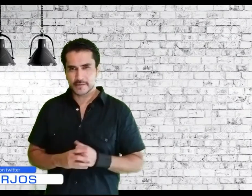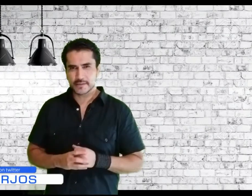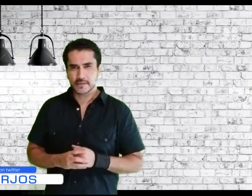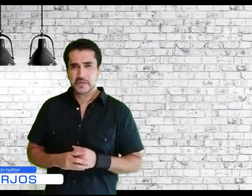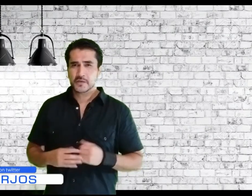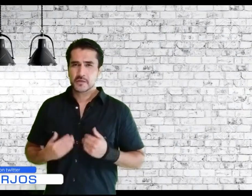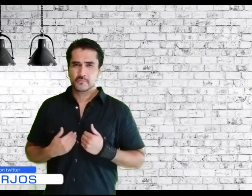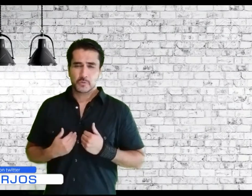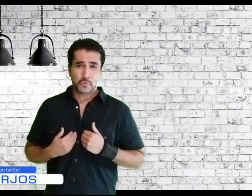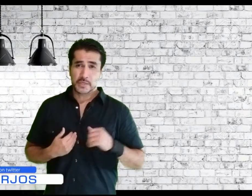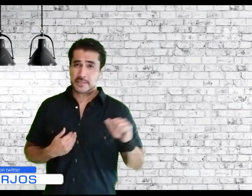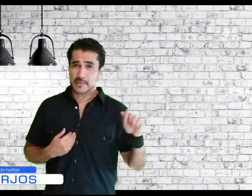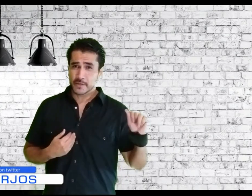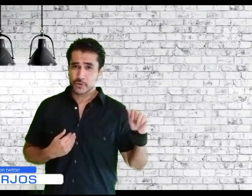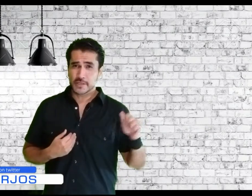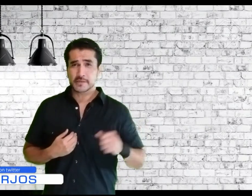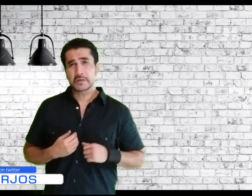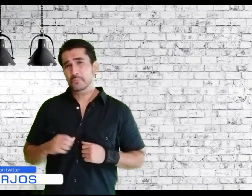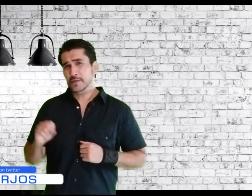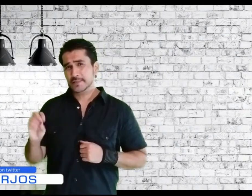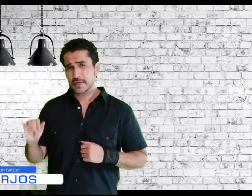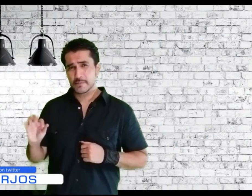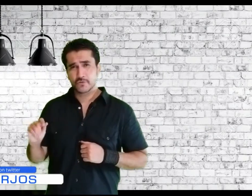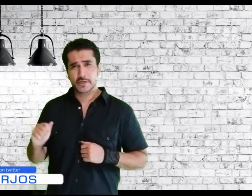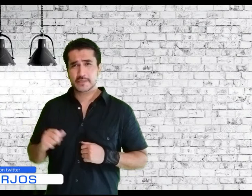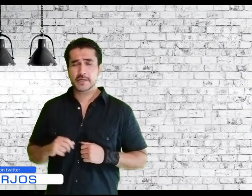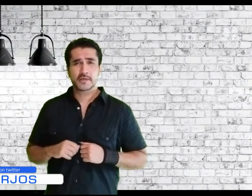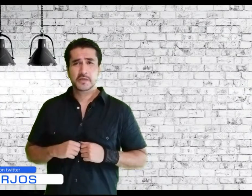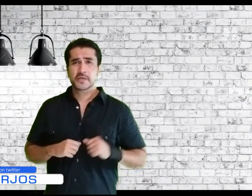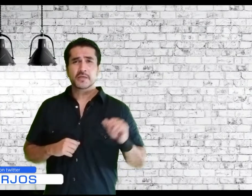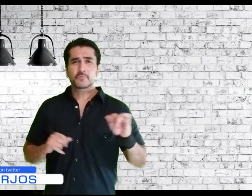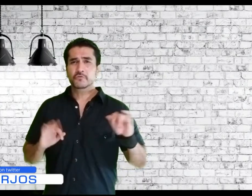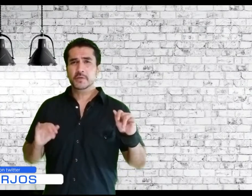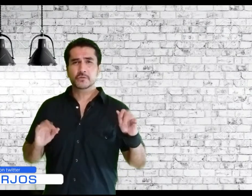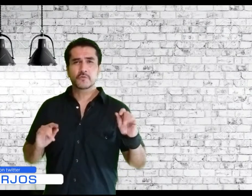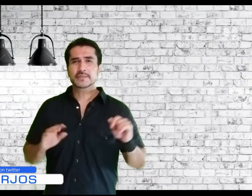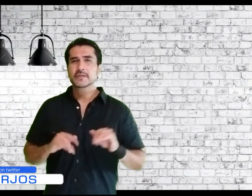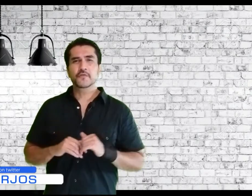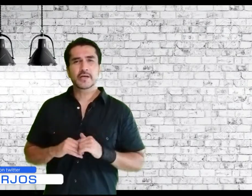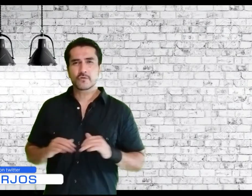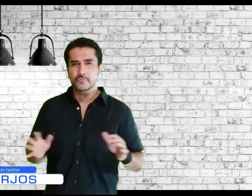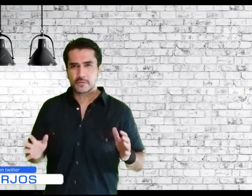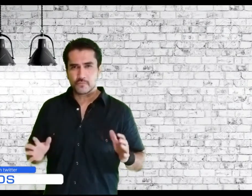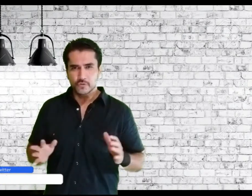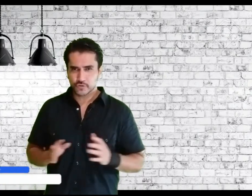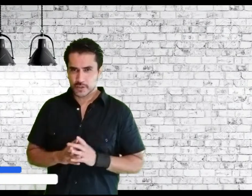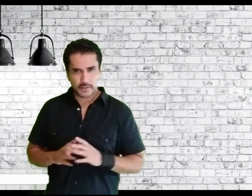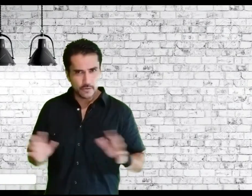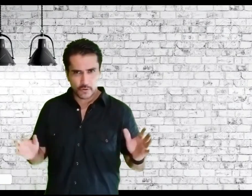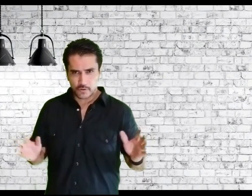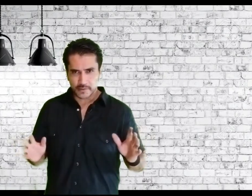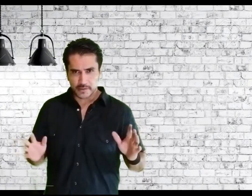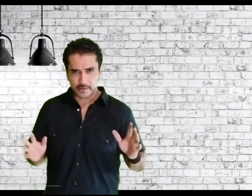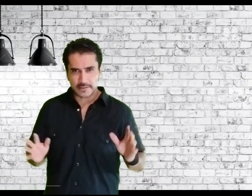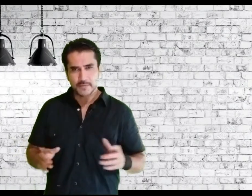dominante. Puede ser la mano izquierda, puede ser la mano derecha. El movimiento va a significar lo mismo, no tiene ningún inconveniente.